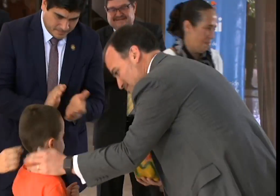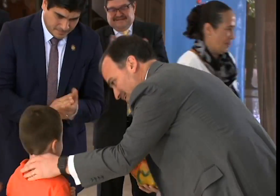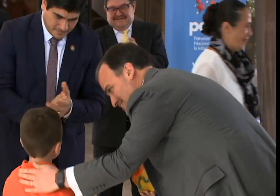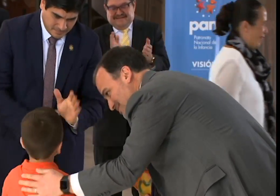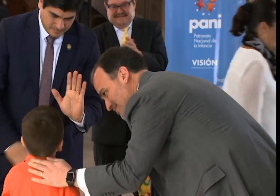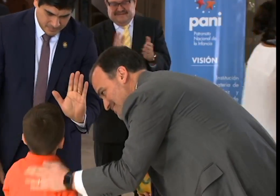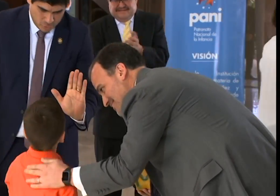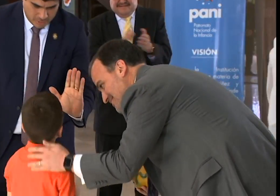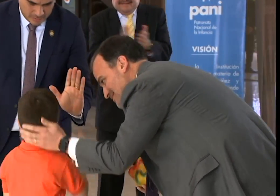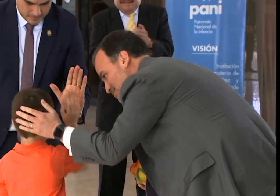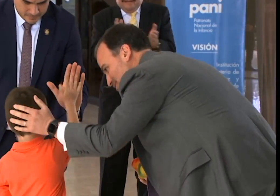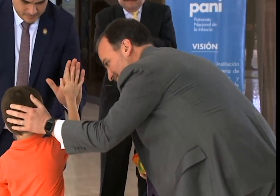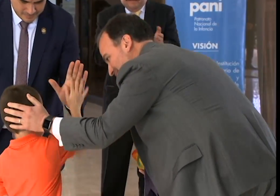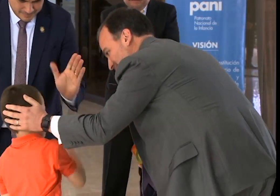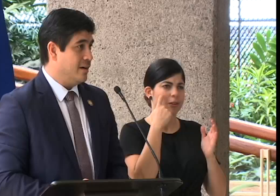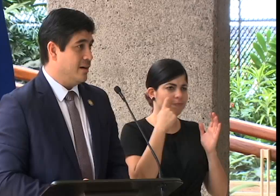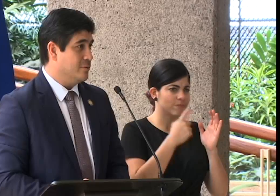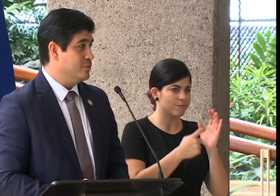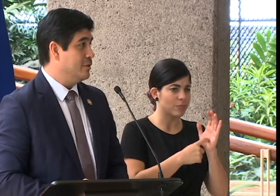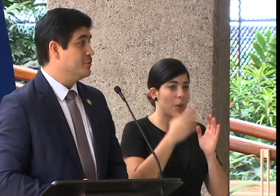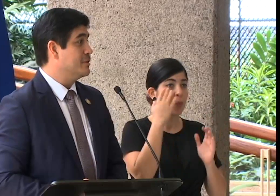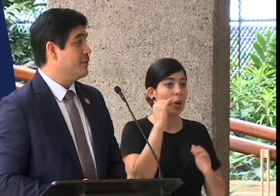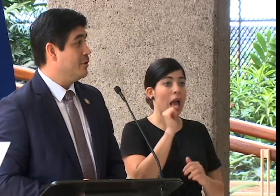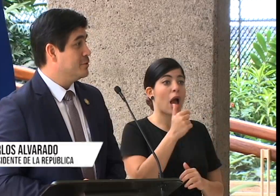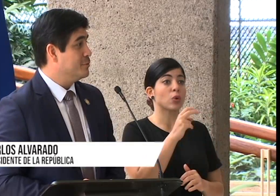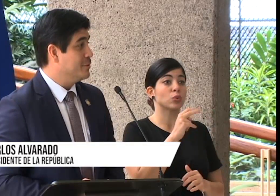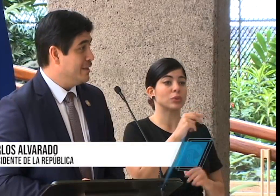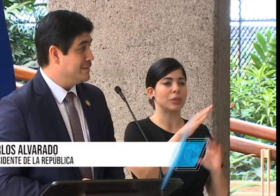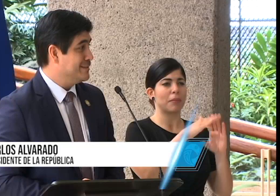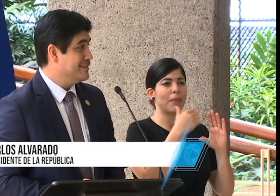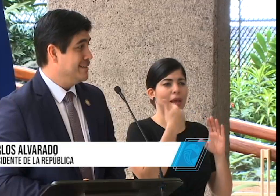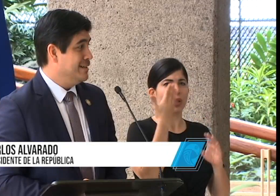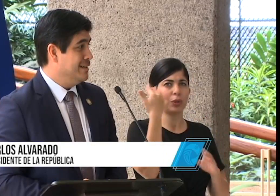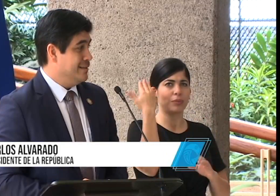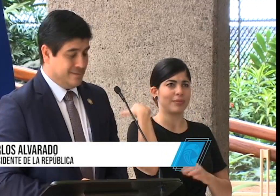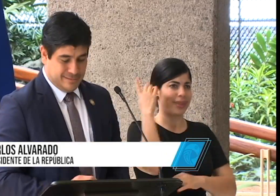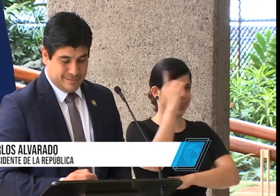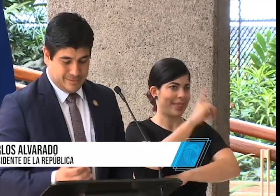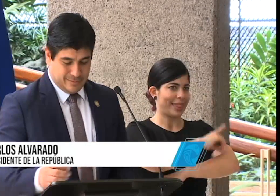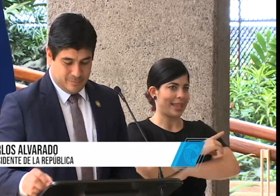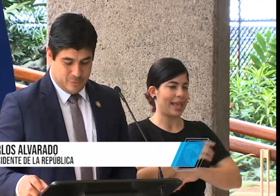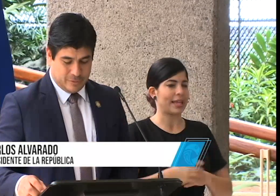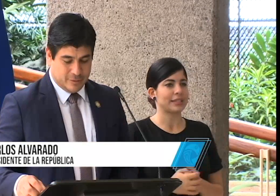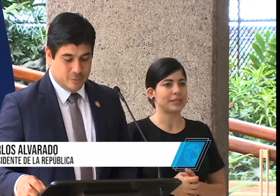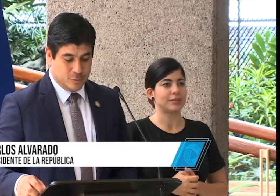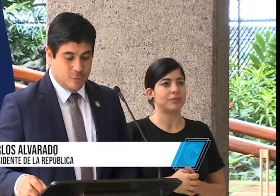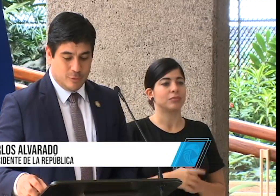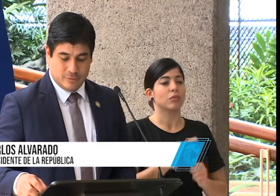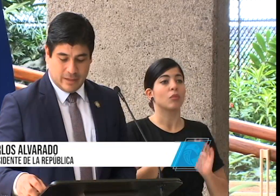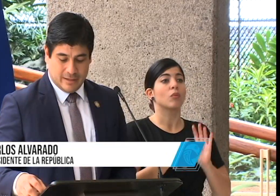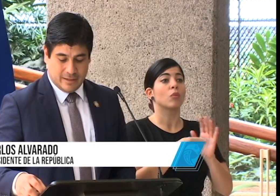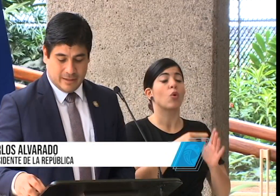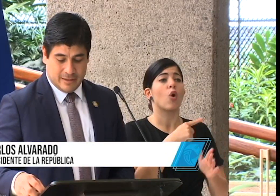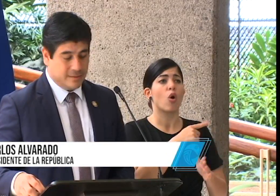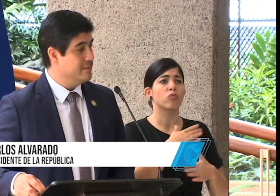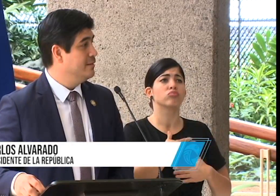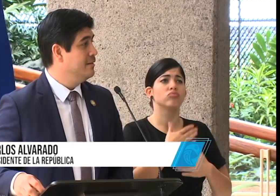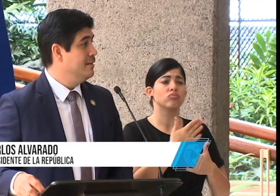será la construcción de esta torre médica. Agustín nos escribió hace unos días mostrando su